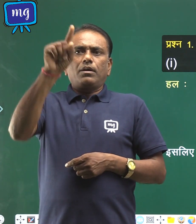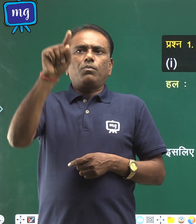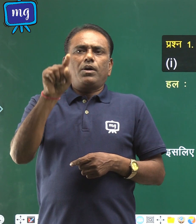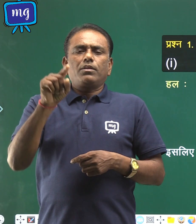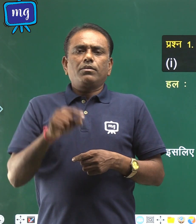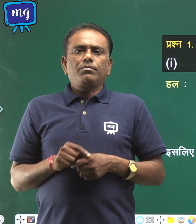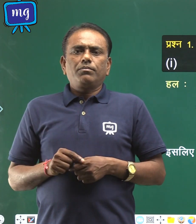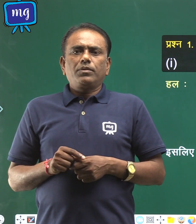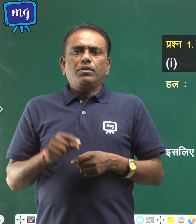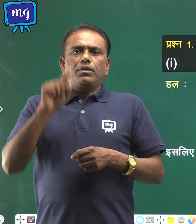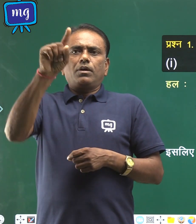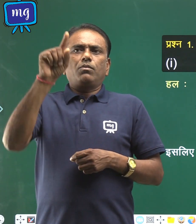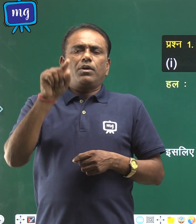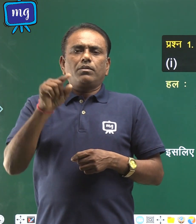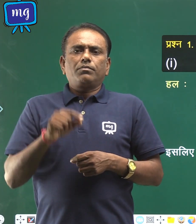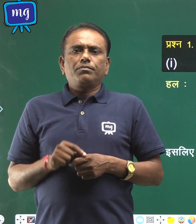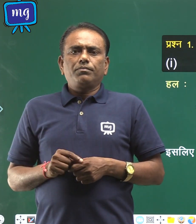अनुपात